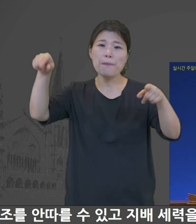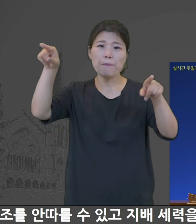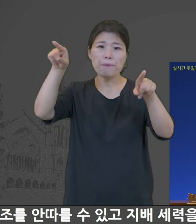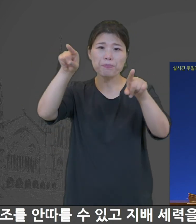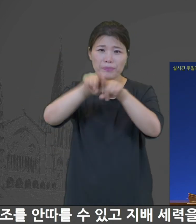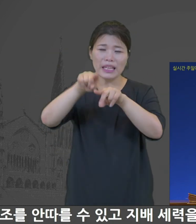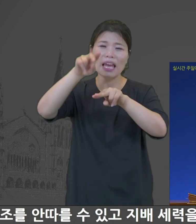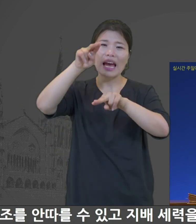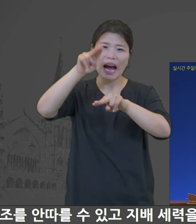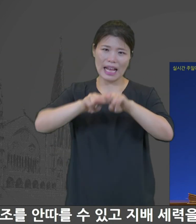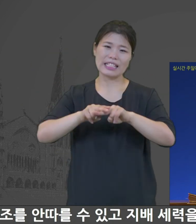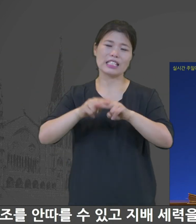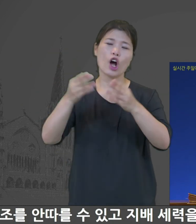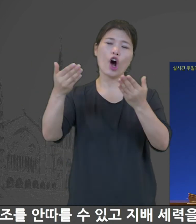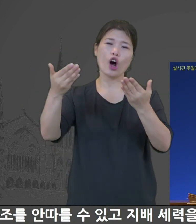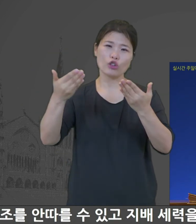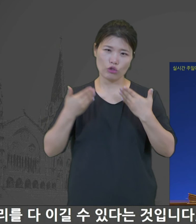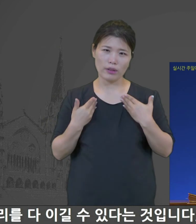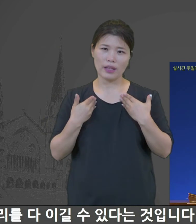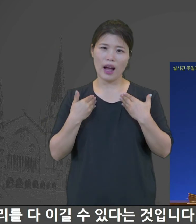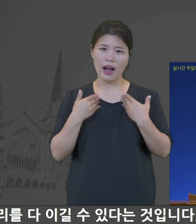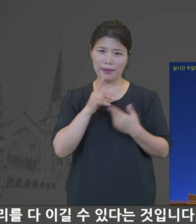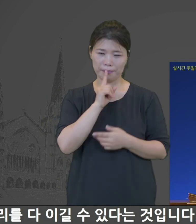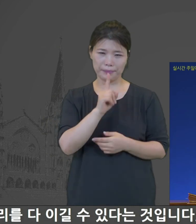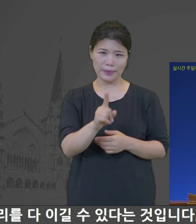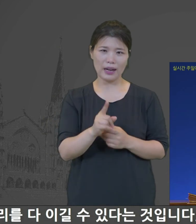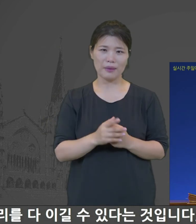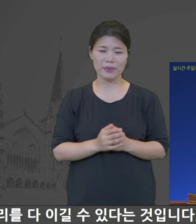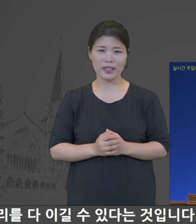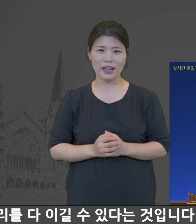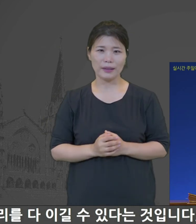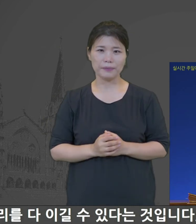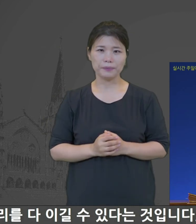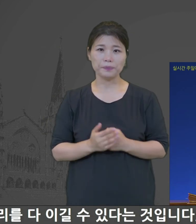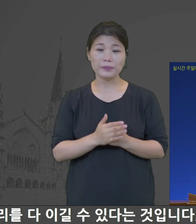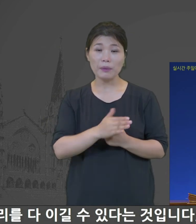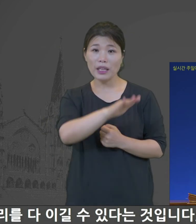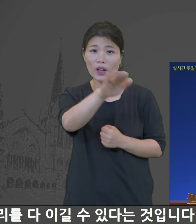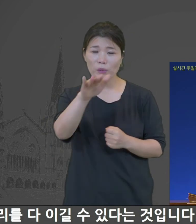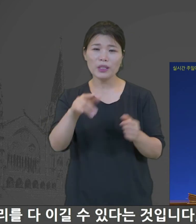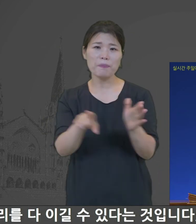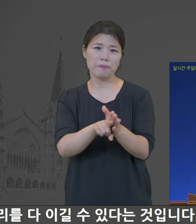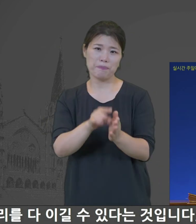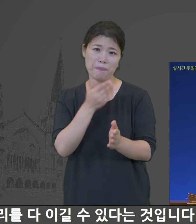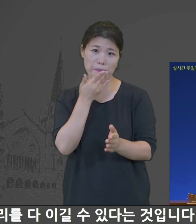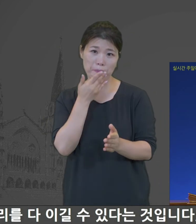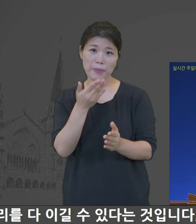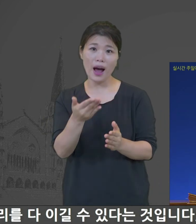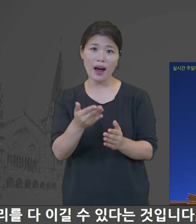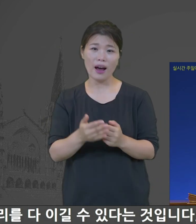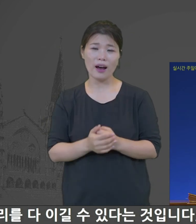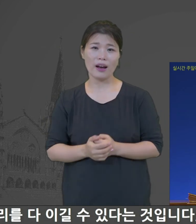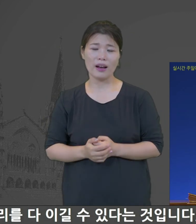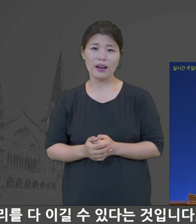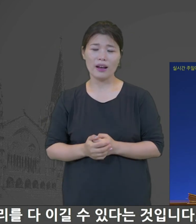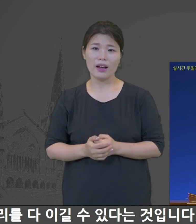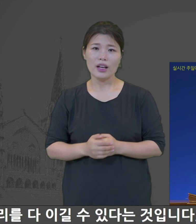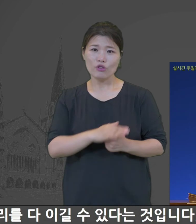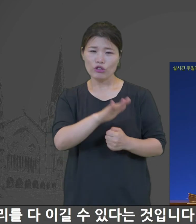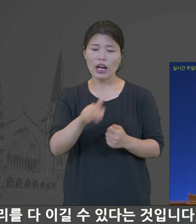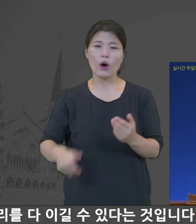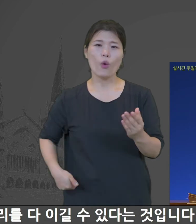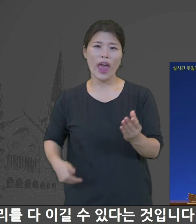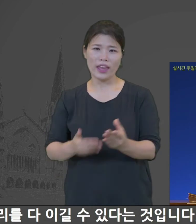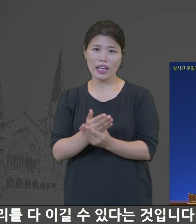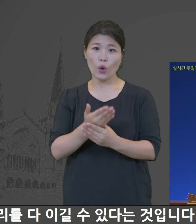앉혀 주셨다는 겁니다. 그렇기 때문에 우리가 믿을 수 있는 거고요. 그럴 수 있기 때문에 우리가 회개도 할 수 있는